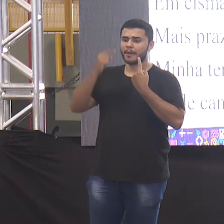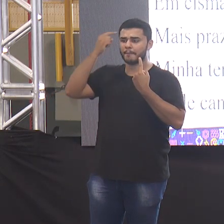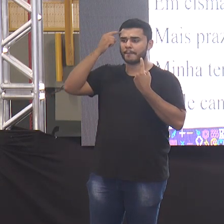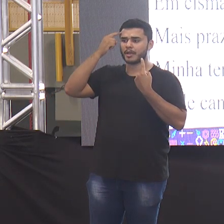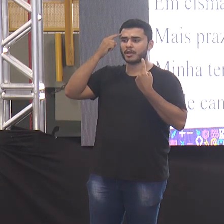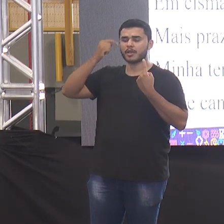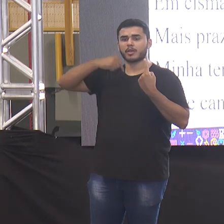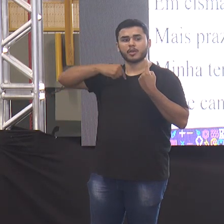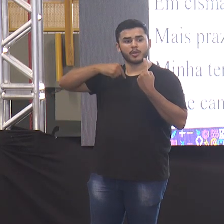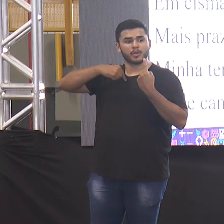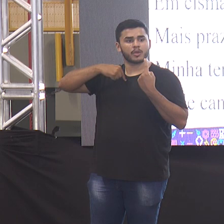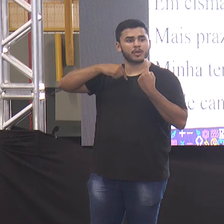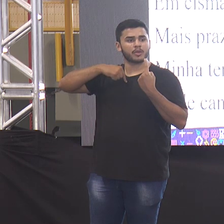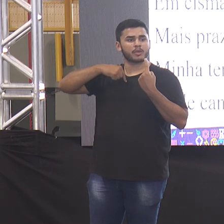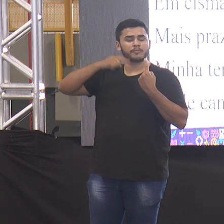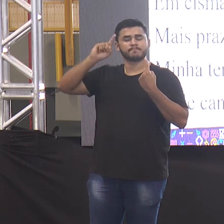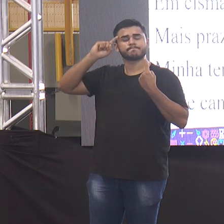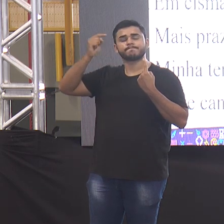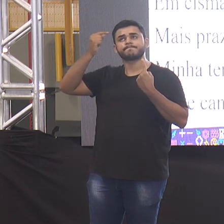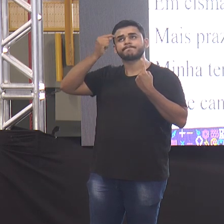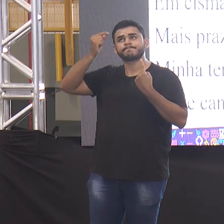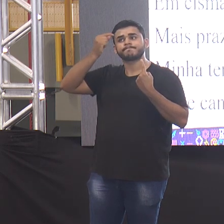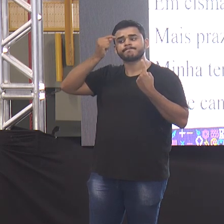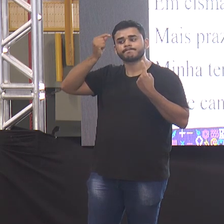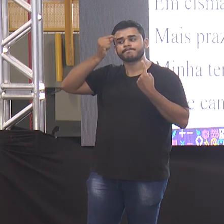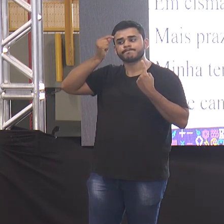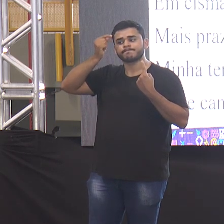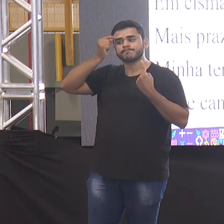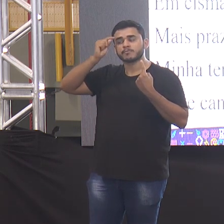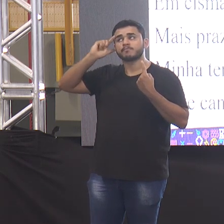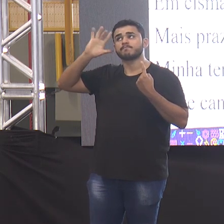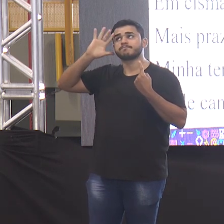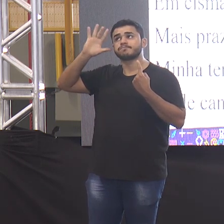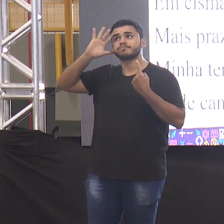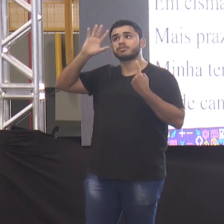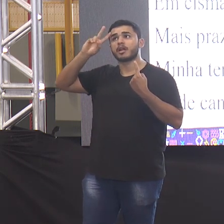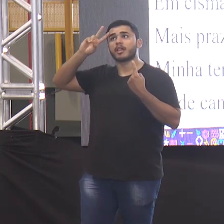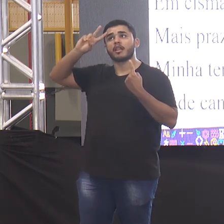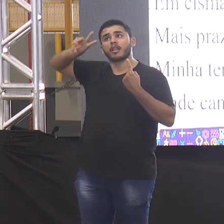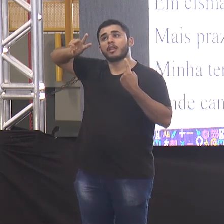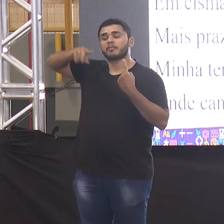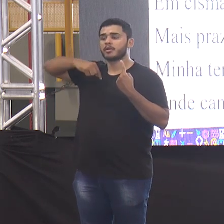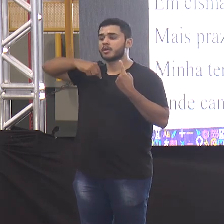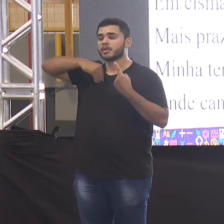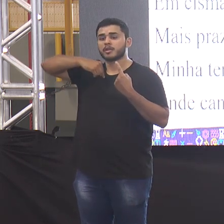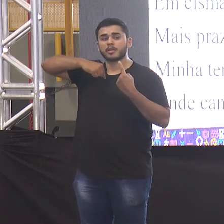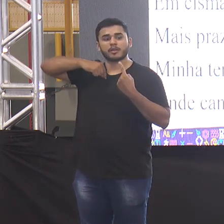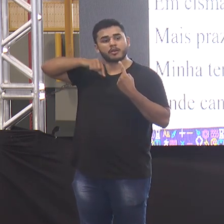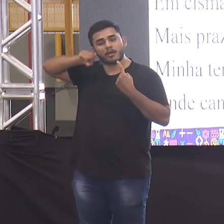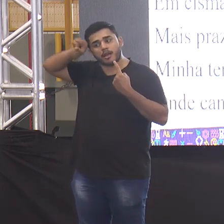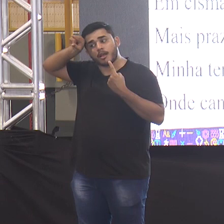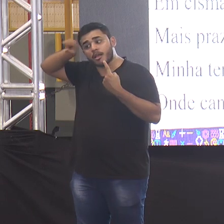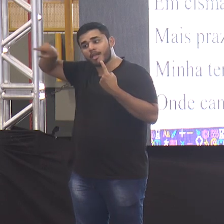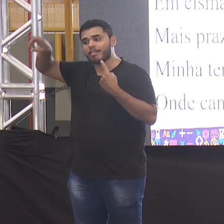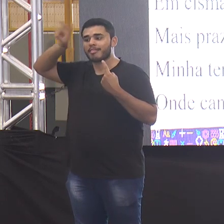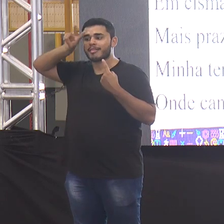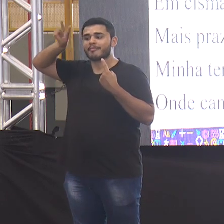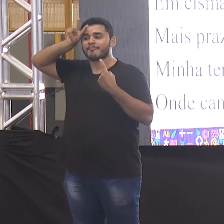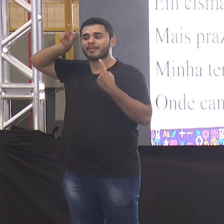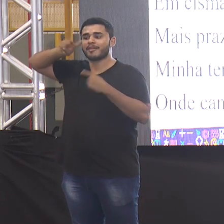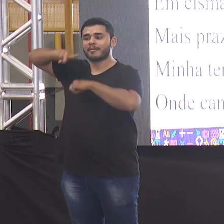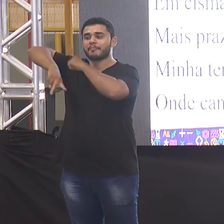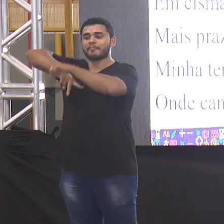lírico sozinho à noite cismando, ou seja, mergulhando dentro de si e resgatando a terra